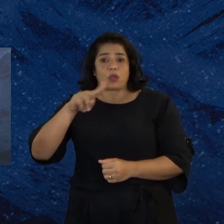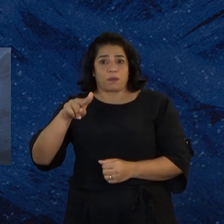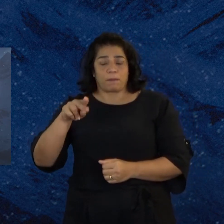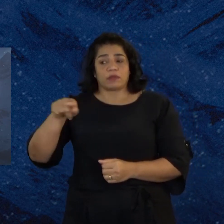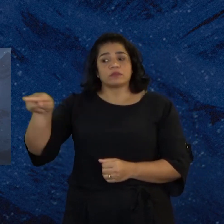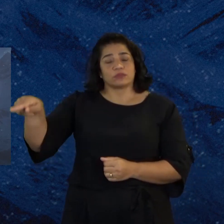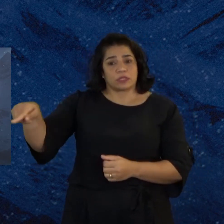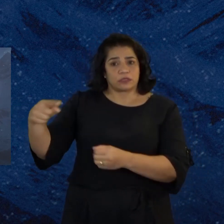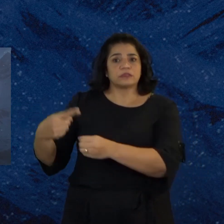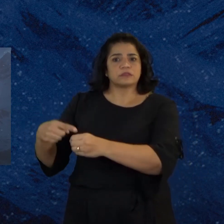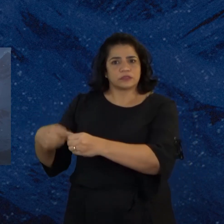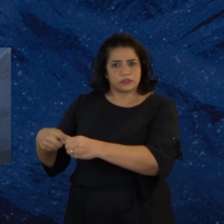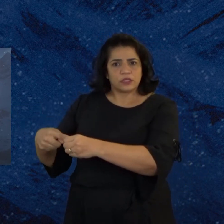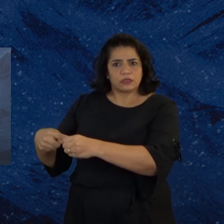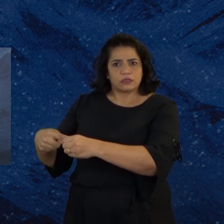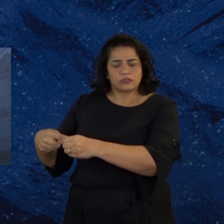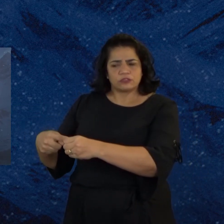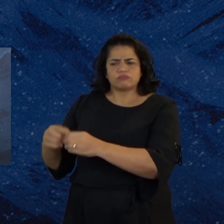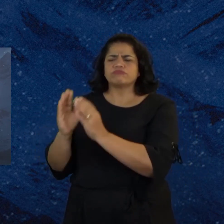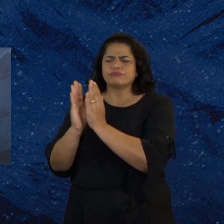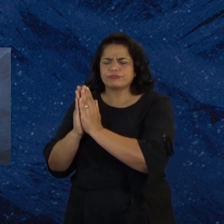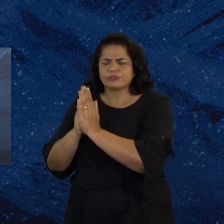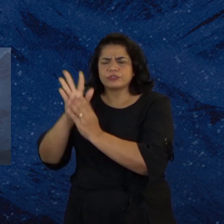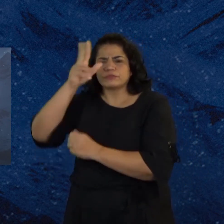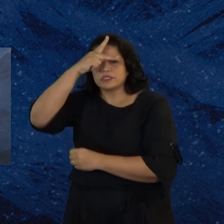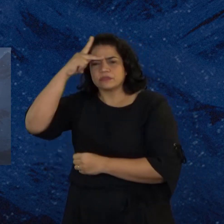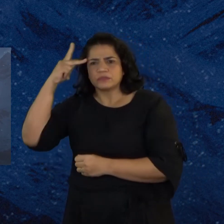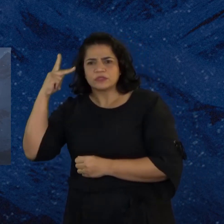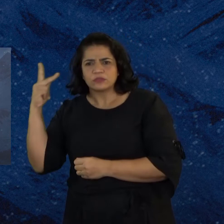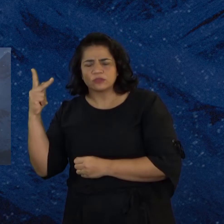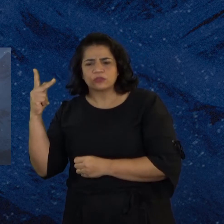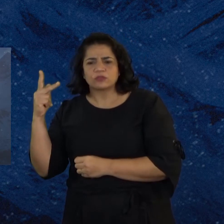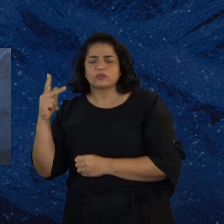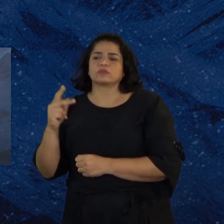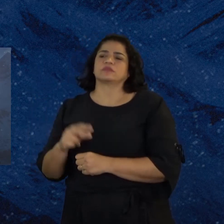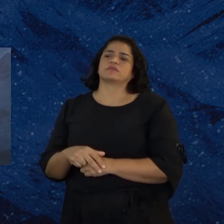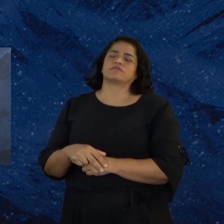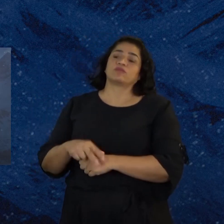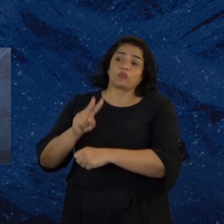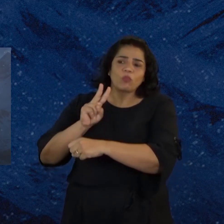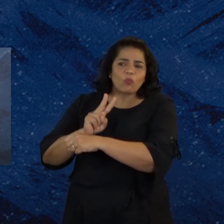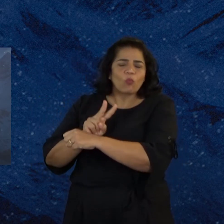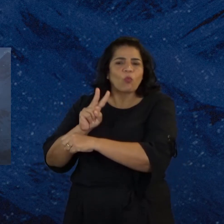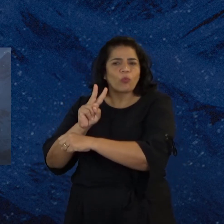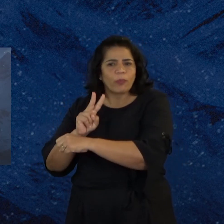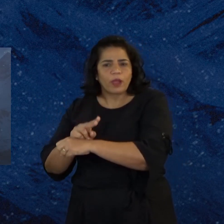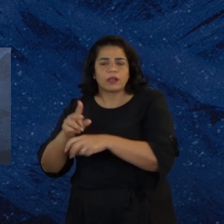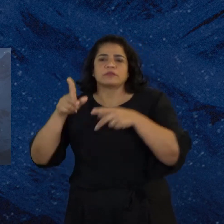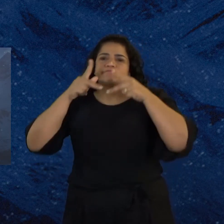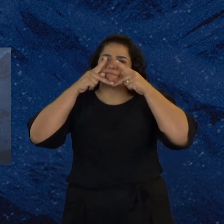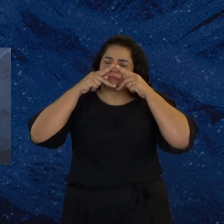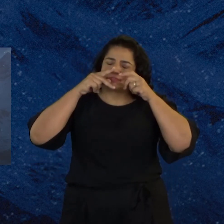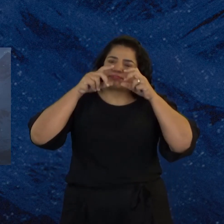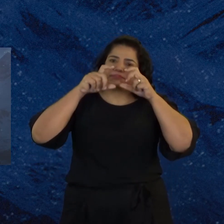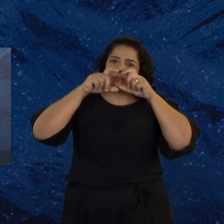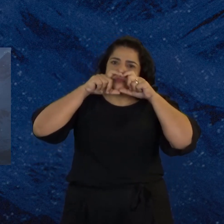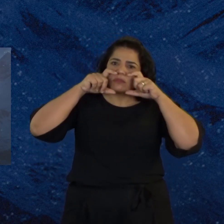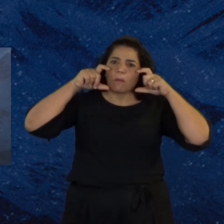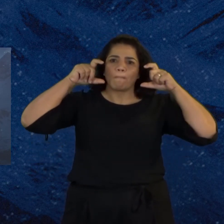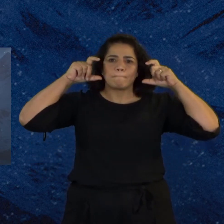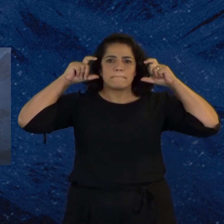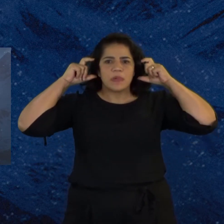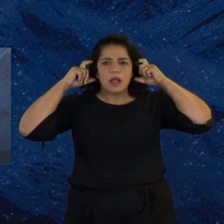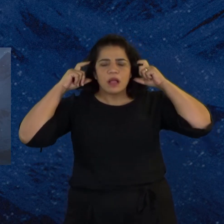podem ir para o campo e com todos os cuidados recomendados pelas autoridades sanitárias. Não podemos facilitar, tá